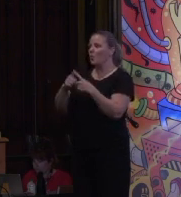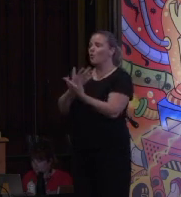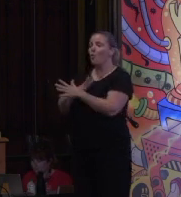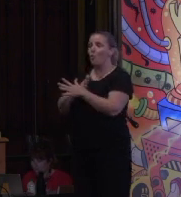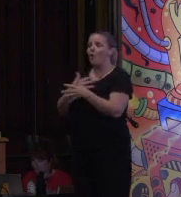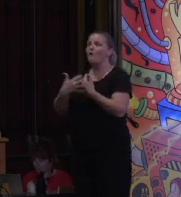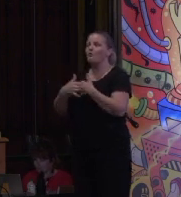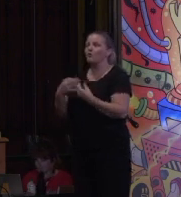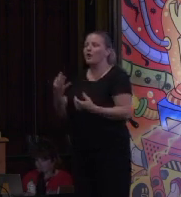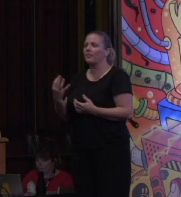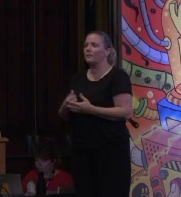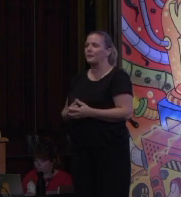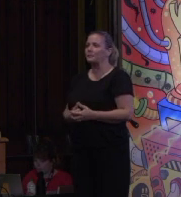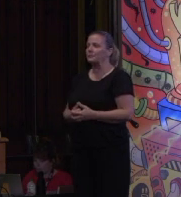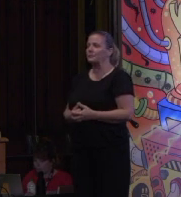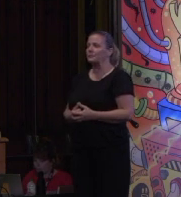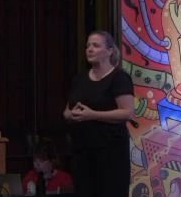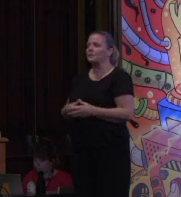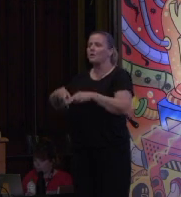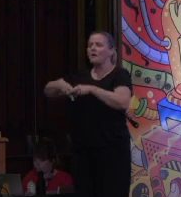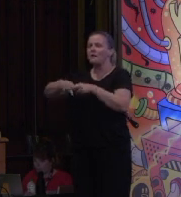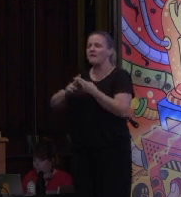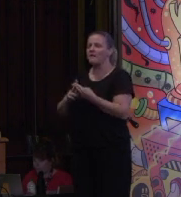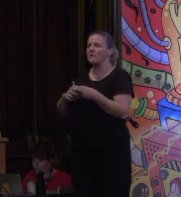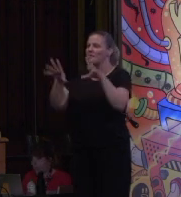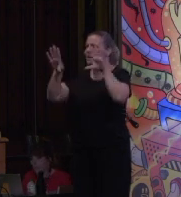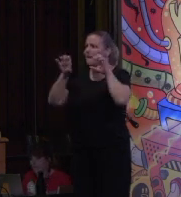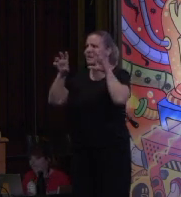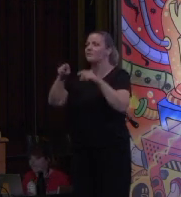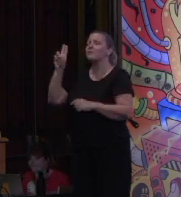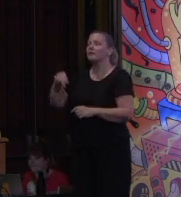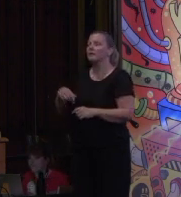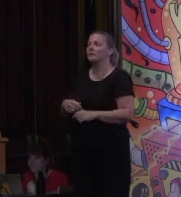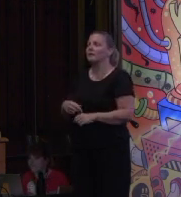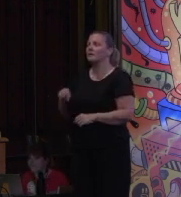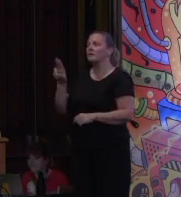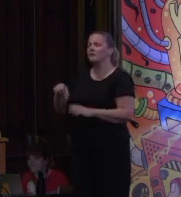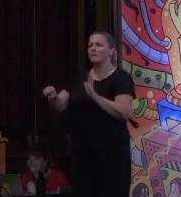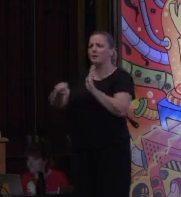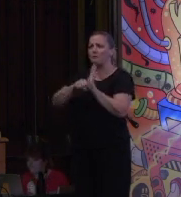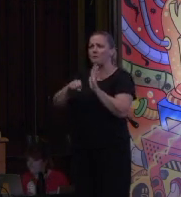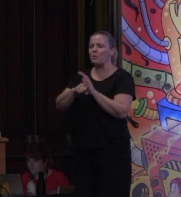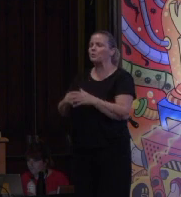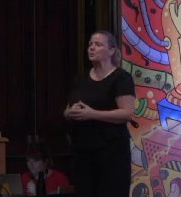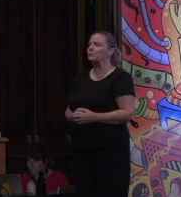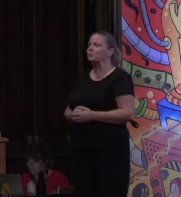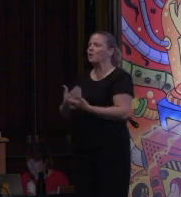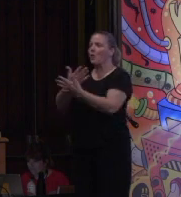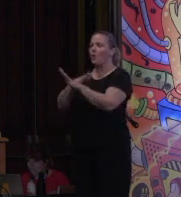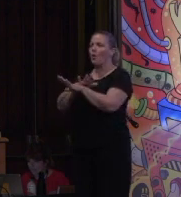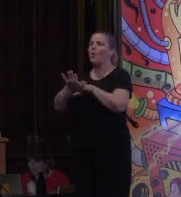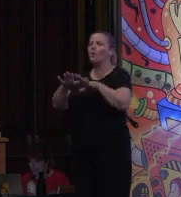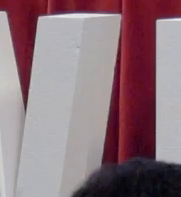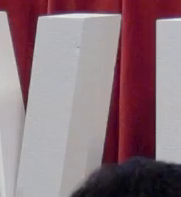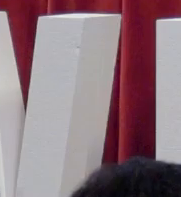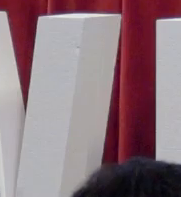como herramienta de aprendizaje y tiene que funcionar también como producto. Vamos a irnos a juego de mesa. ¿Jugáis juegos de mesa,